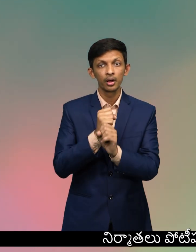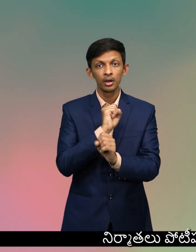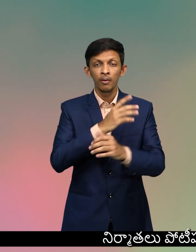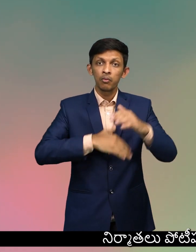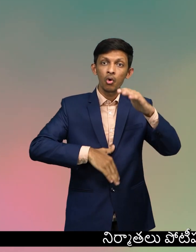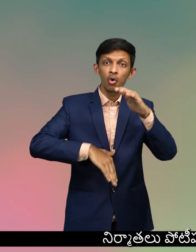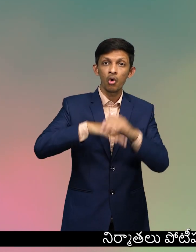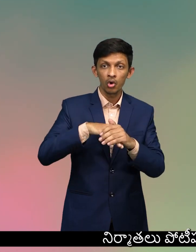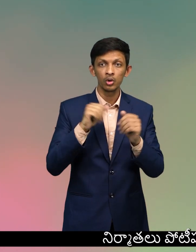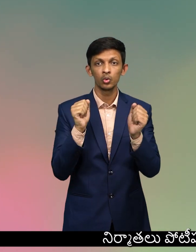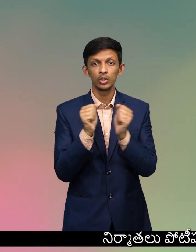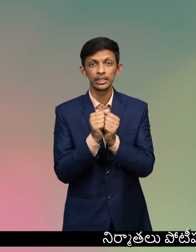సమయం ఆసన్నమైందని